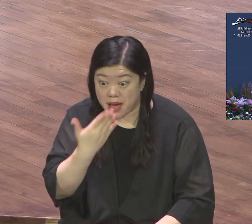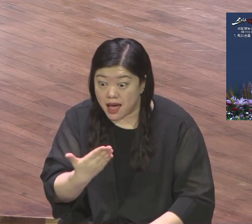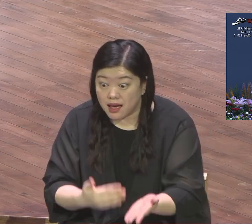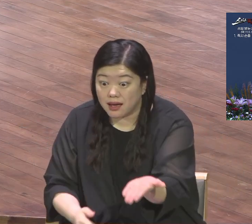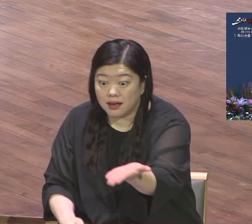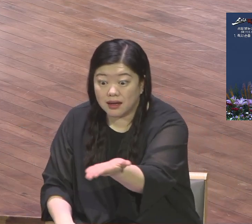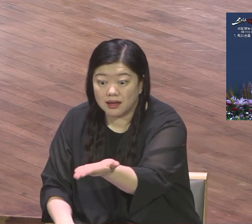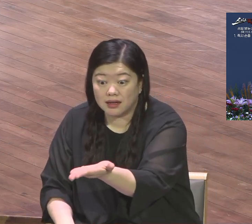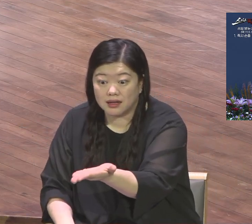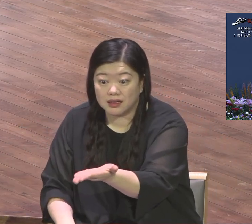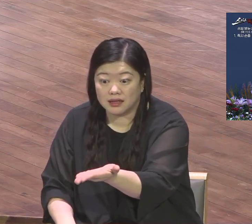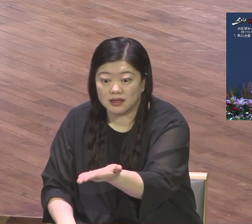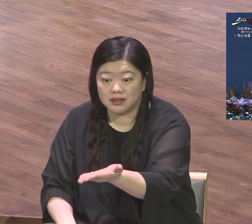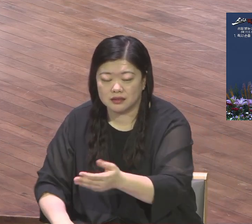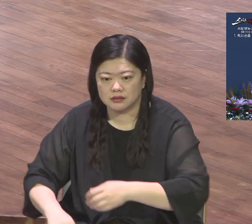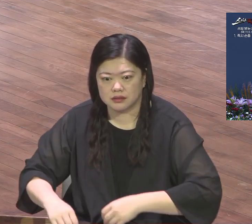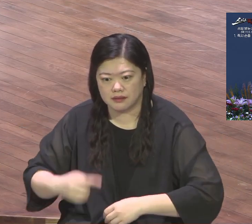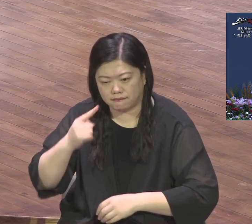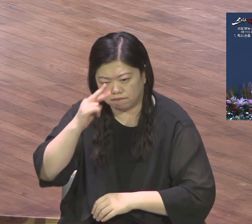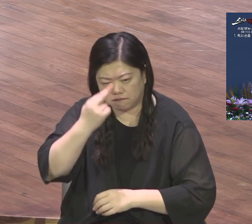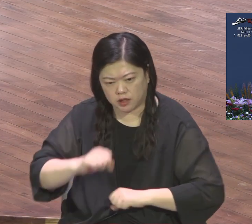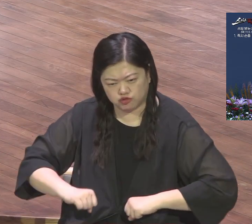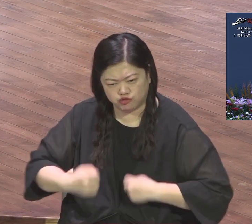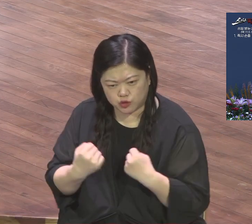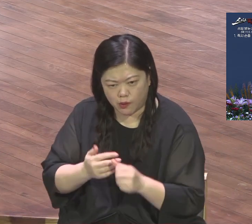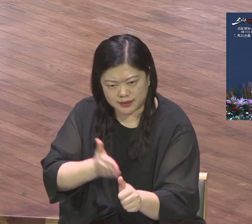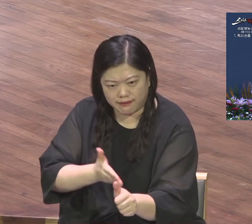좋은 말 할 때 순종하시기 바랍니다.